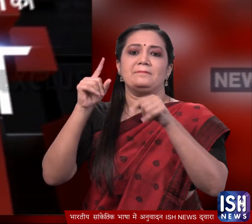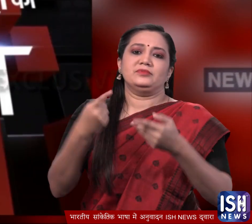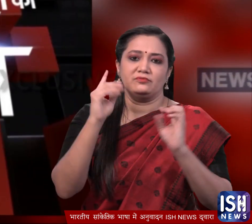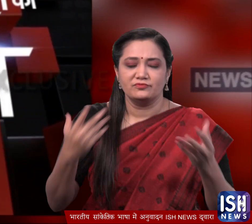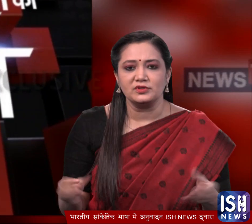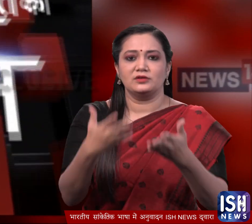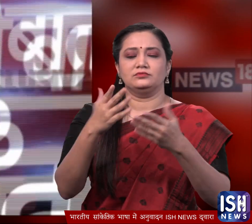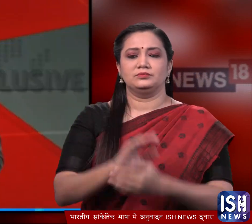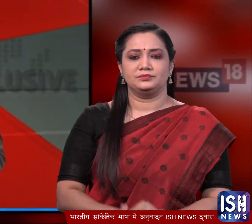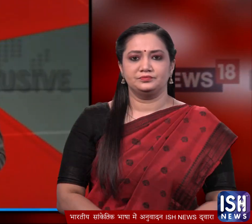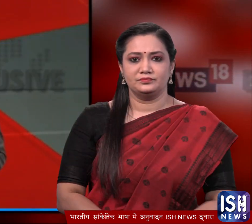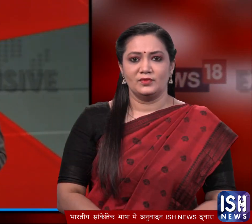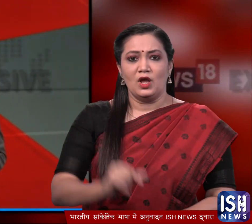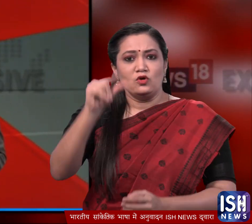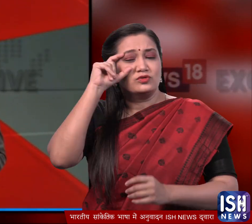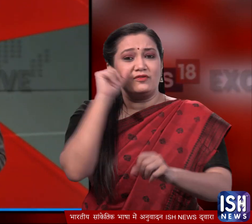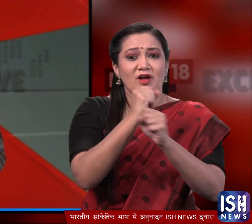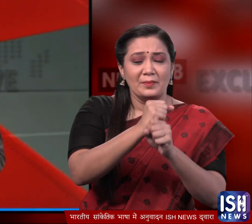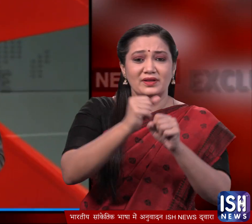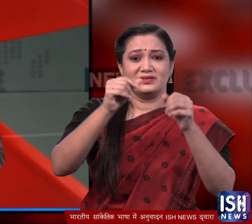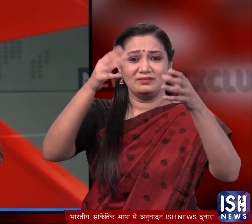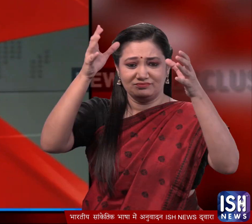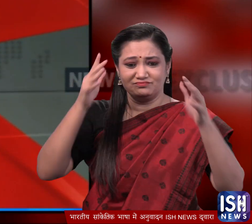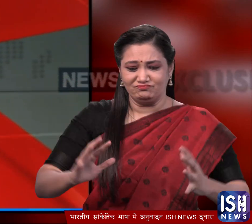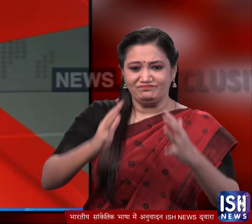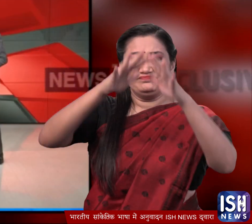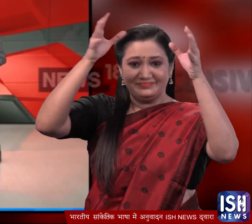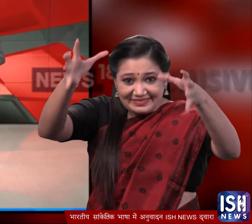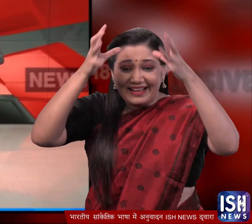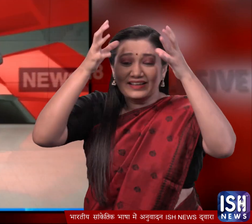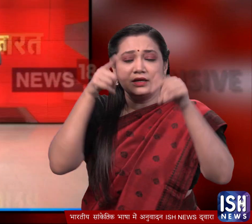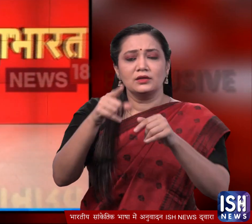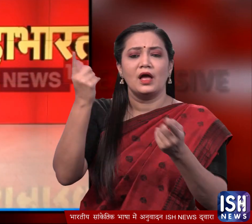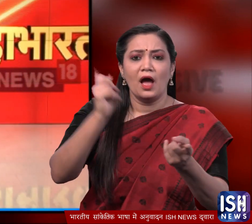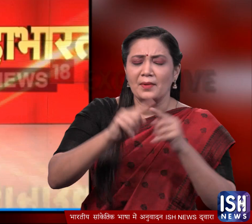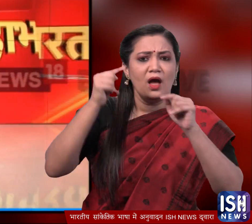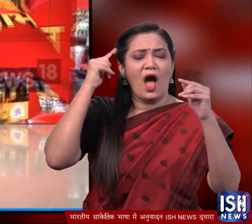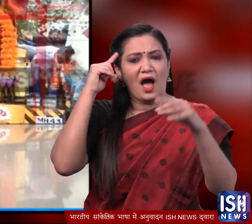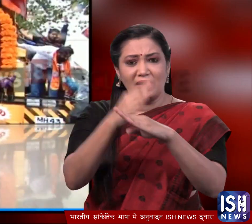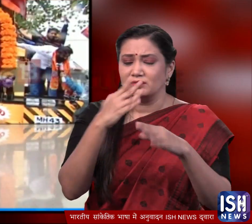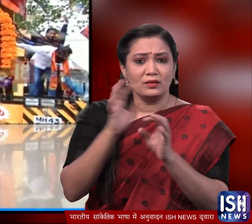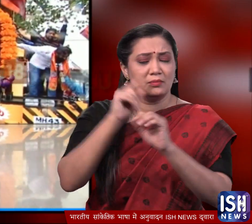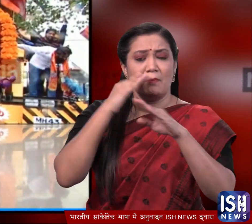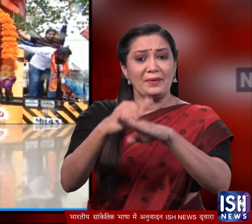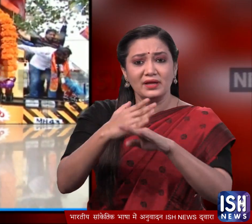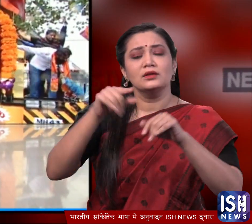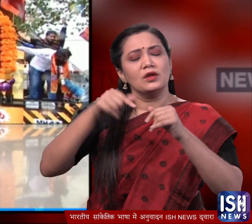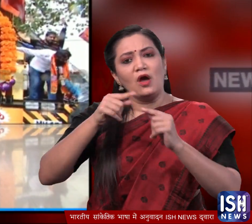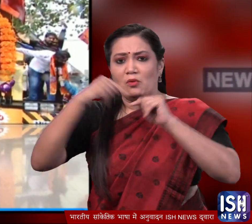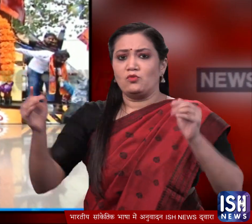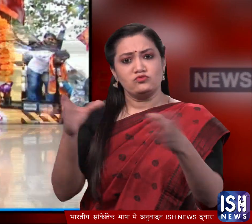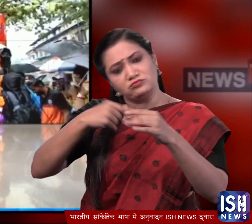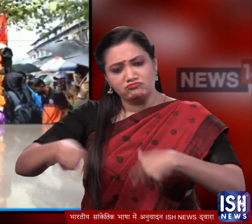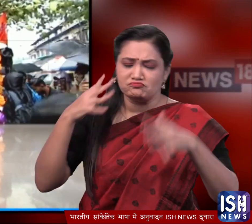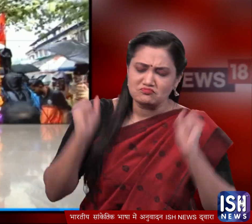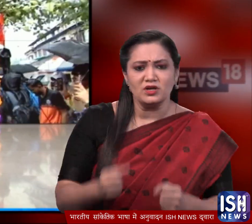ने कर दी। उद्धव सरकार की ओर से इस बार दही हांडी उत्सव पर रोक के बावजूद विपक्षी पार्टियों के कार्यकर्ताओं ने इस उत्सव को मनाने की